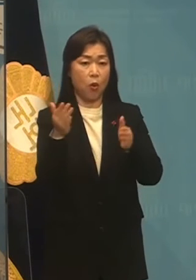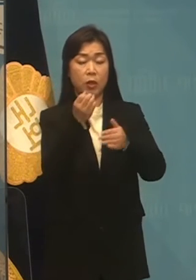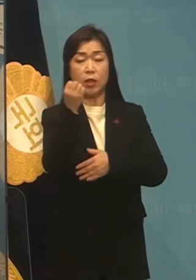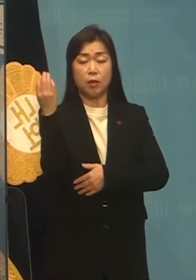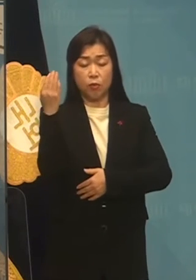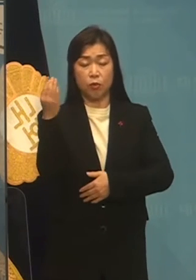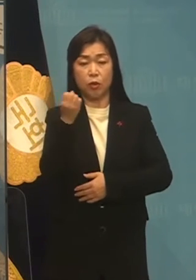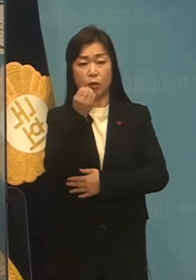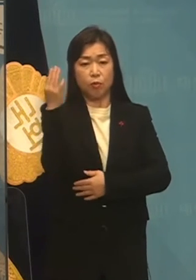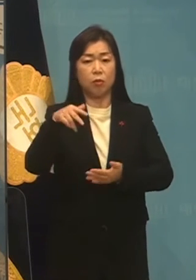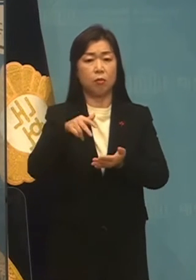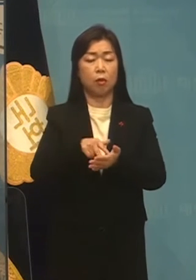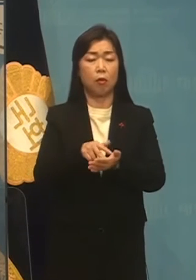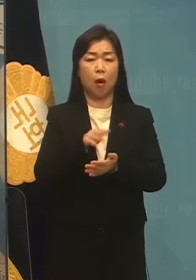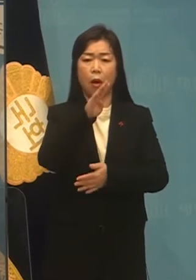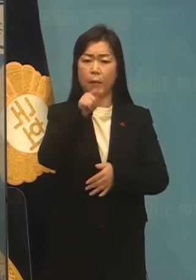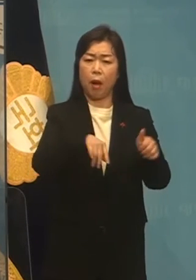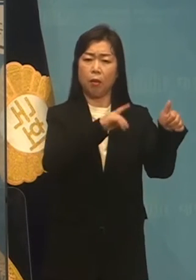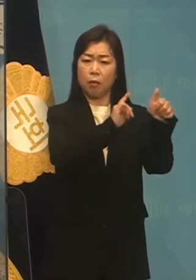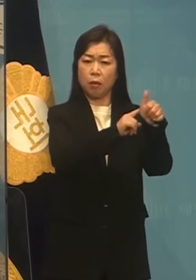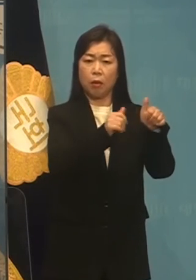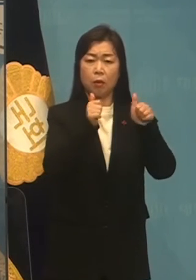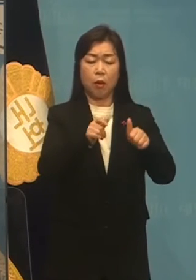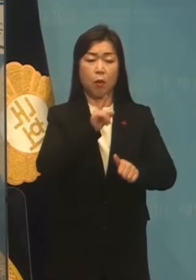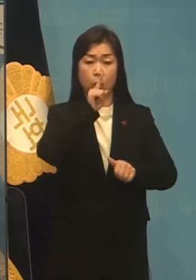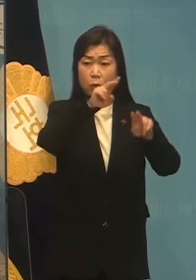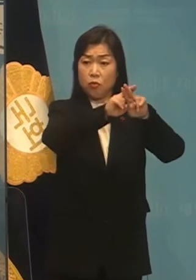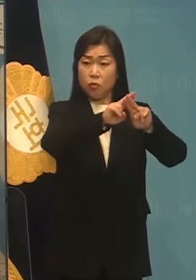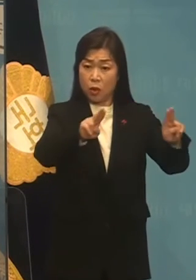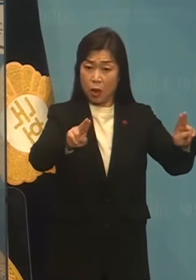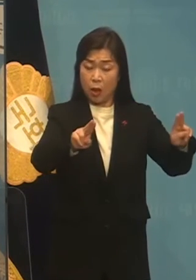경기신문은 박형준의 소치아에